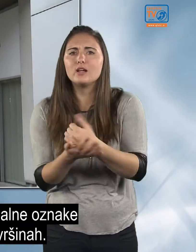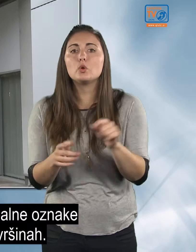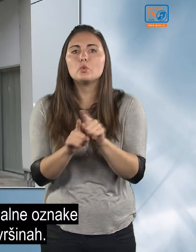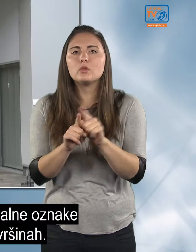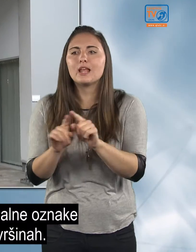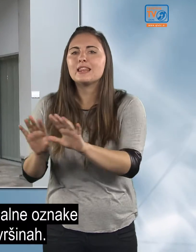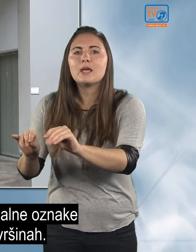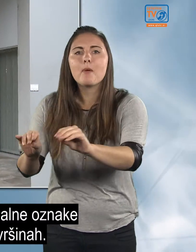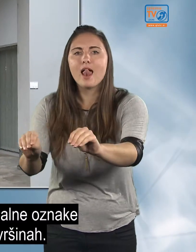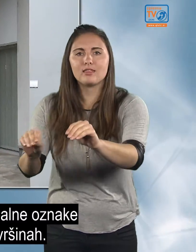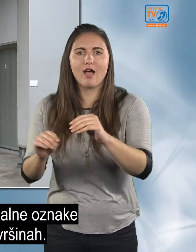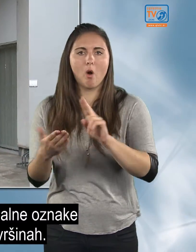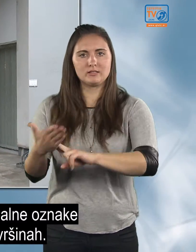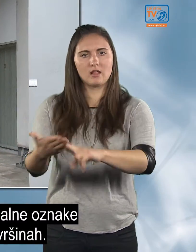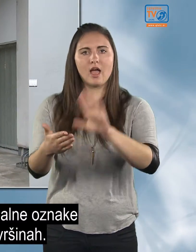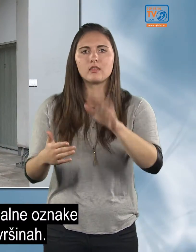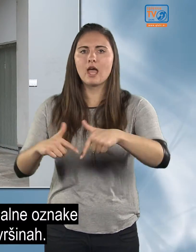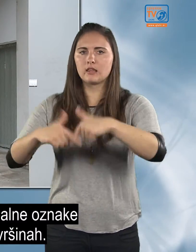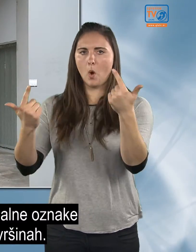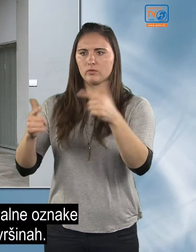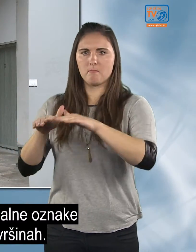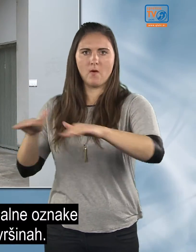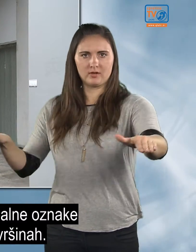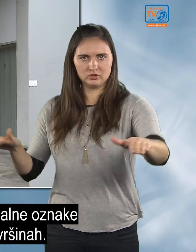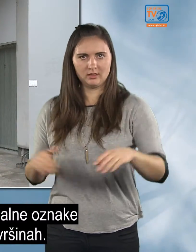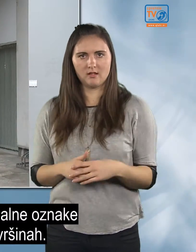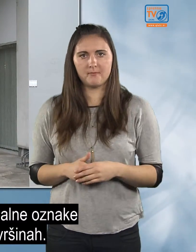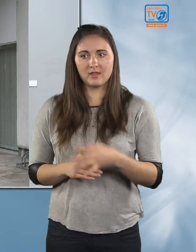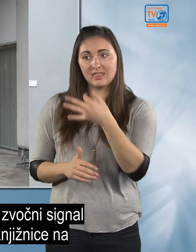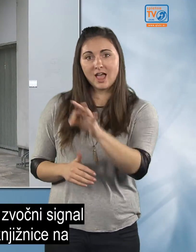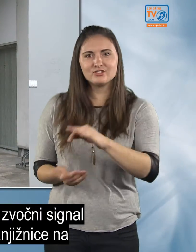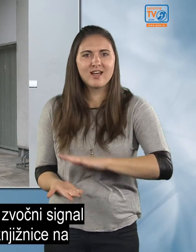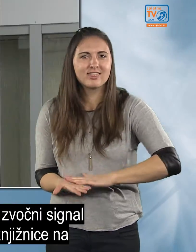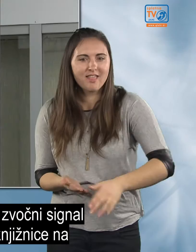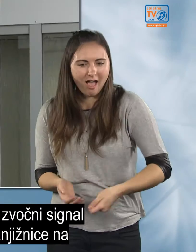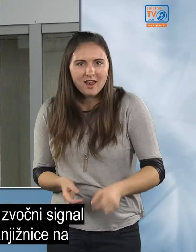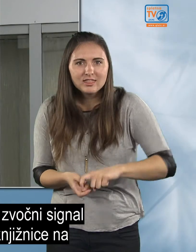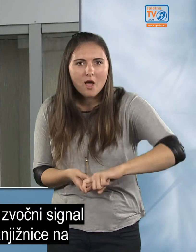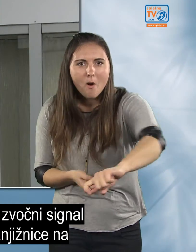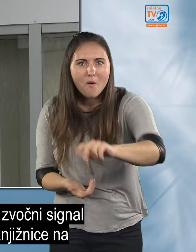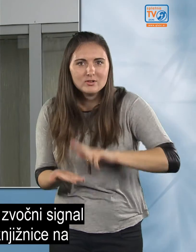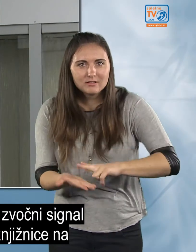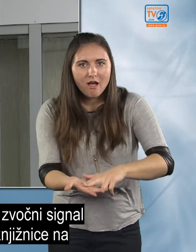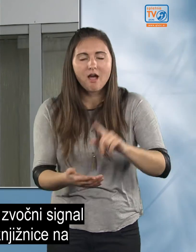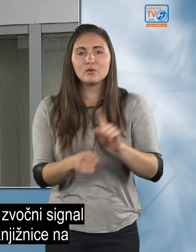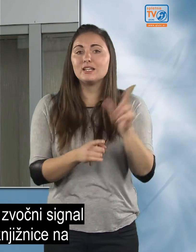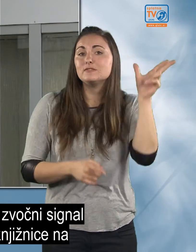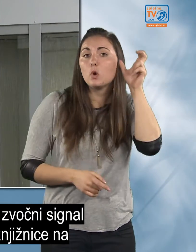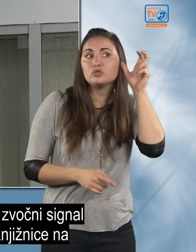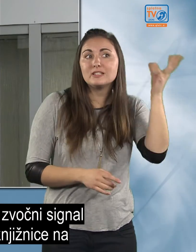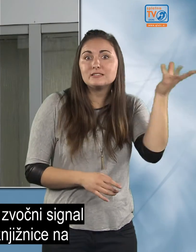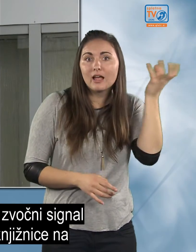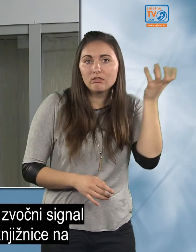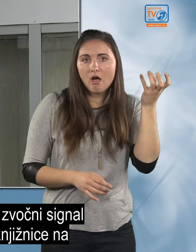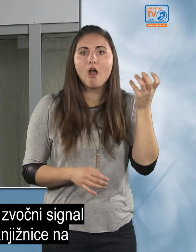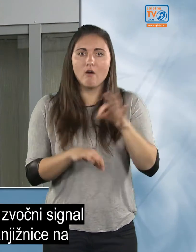Zelo koristne so tudi tipalne oznake na vseh javnih površinah. Takšne talne oznake in zvočni signal vodijo